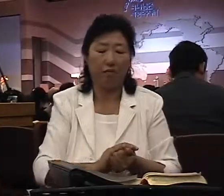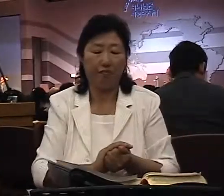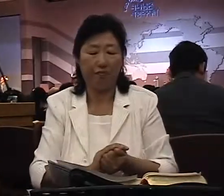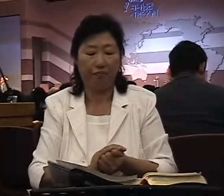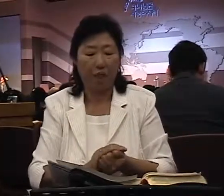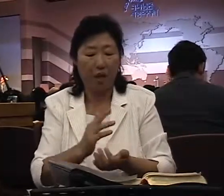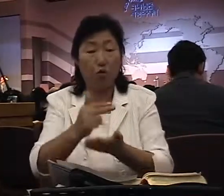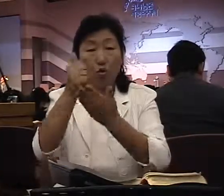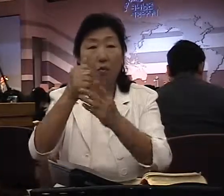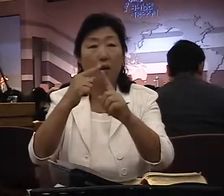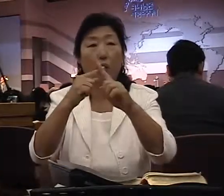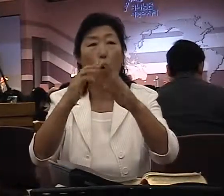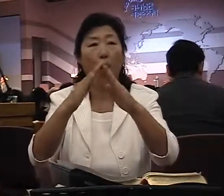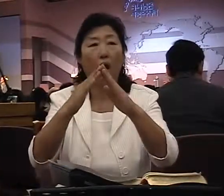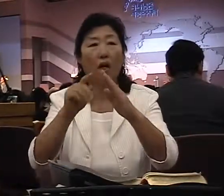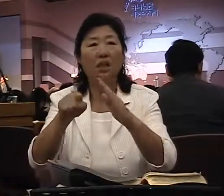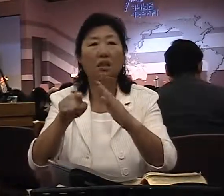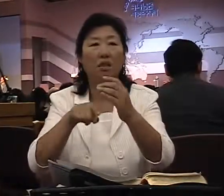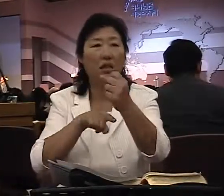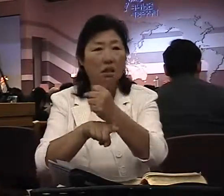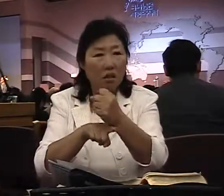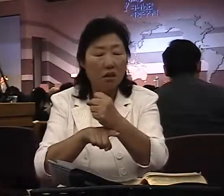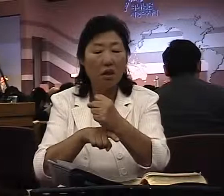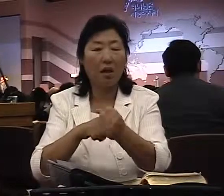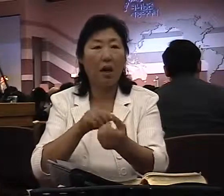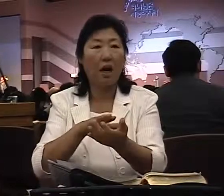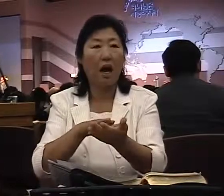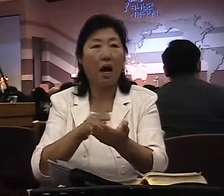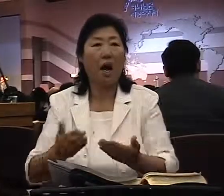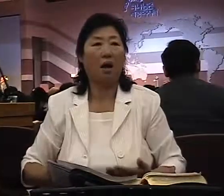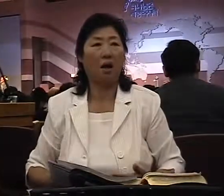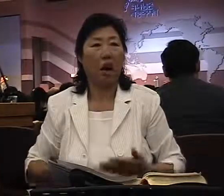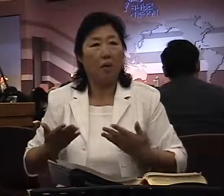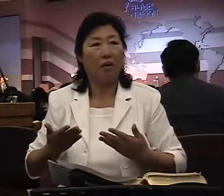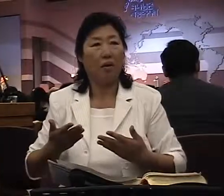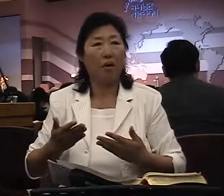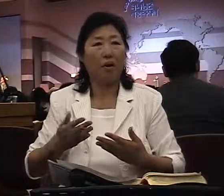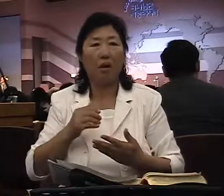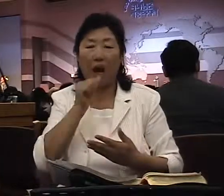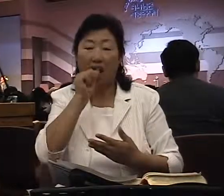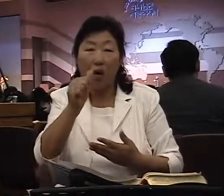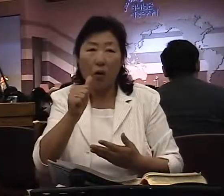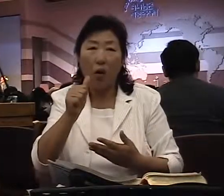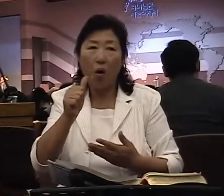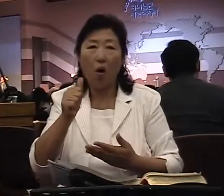주님의 교회가 이 이슈를 가볍게 결코 다룰 수가 없는 것입니다.